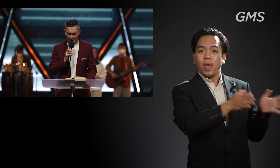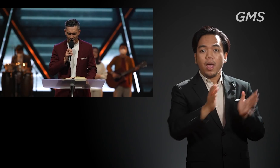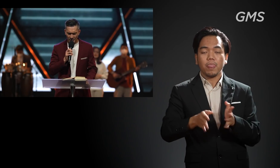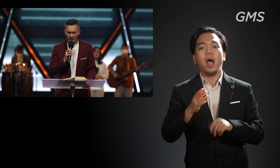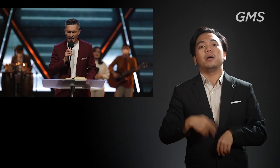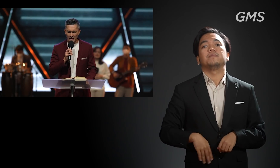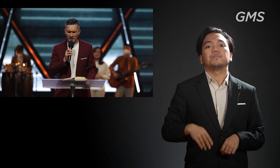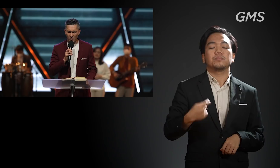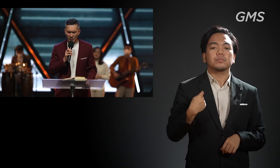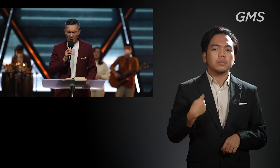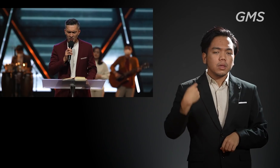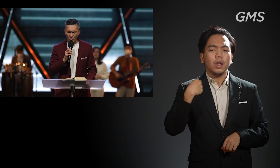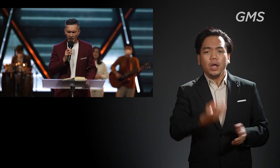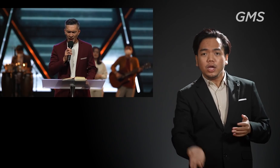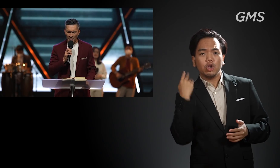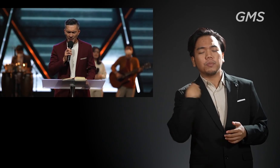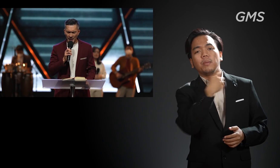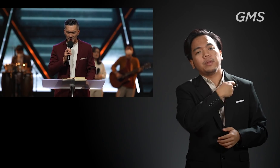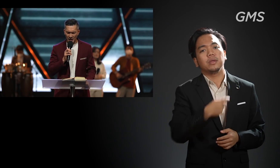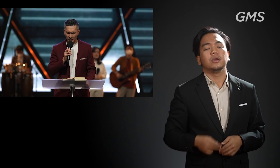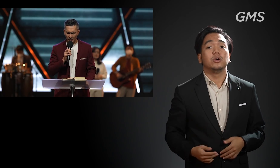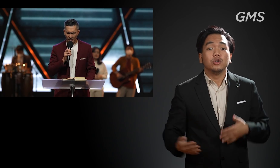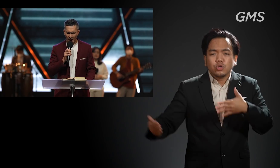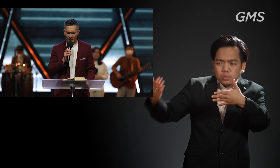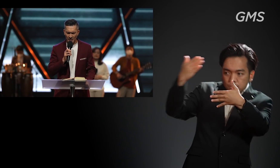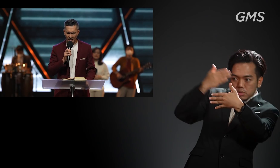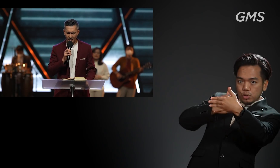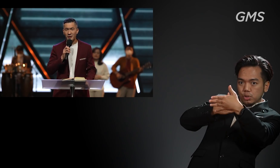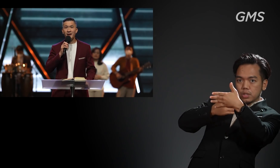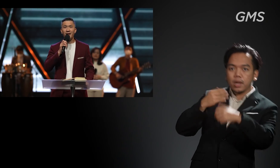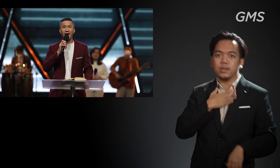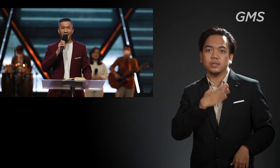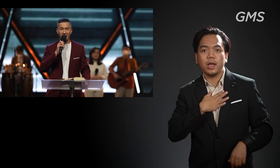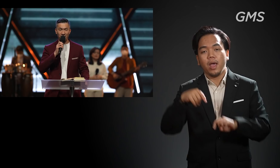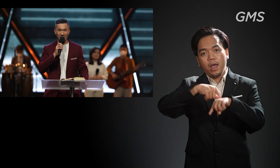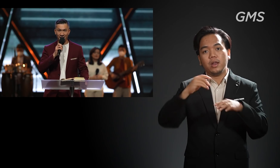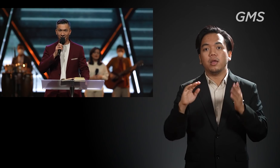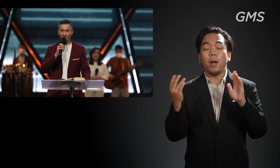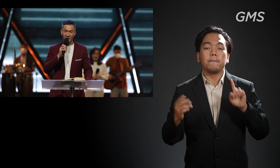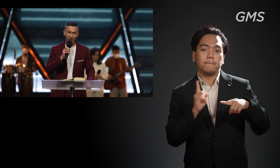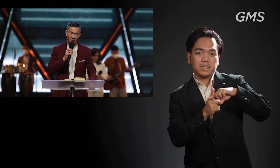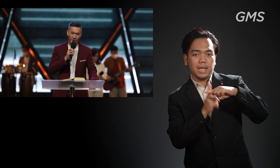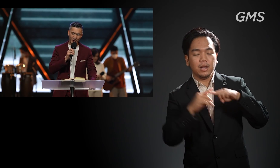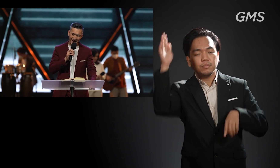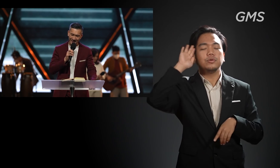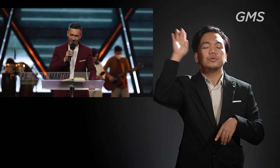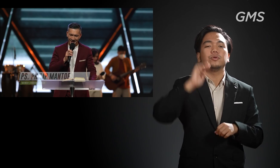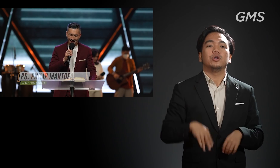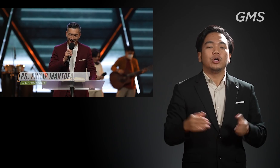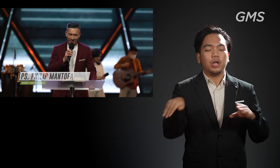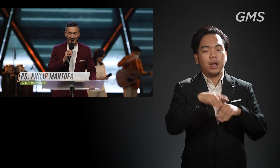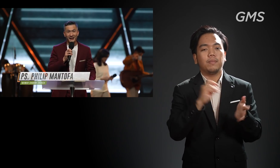berkenan. Sampaikan sabdamu, sembunyikan hamba di balik salib-Mu. Dalam nama Yesus, amin. Praise the Lord, puji